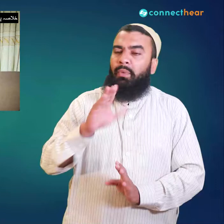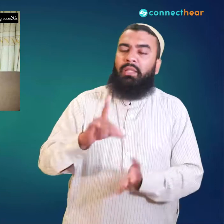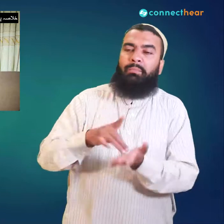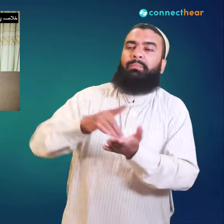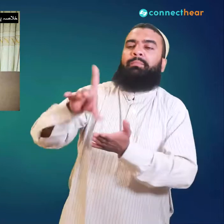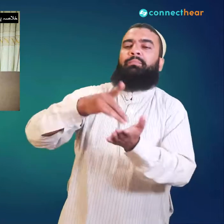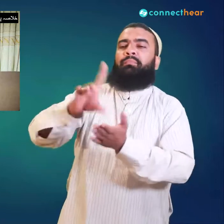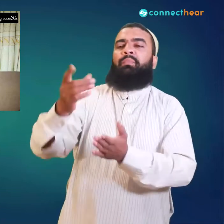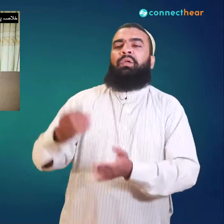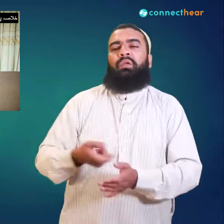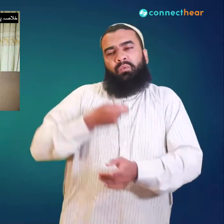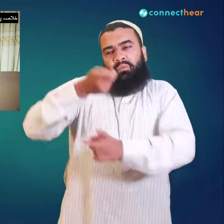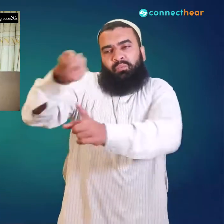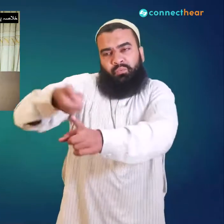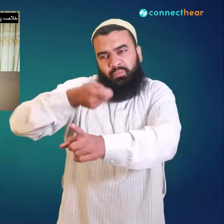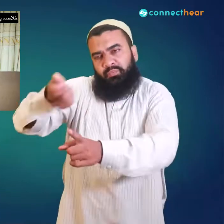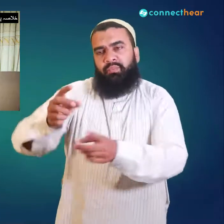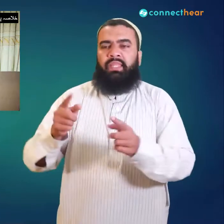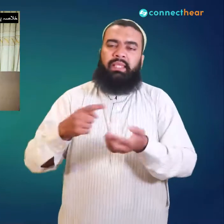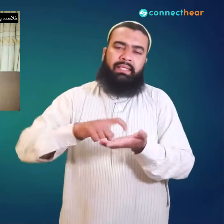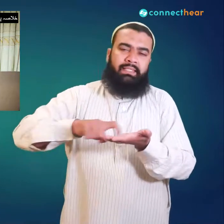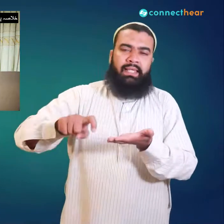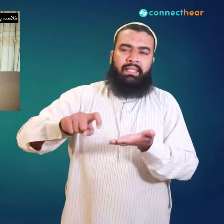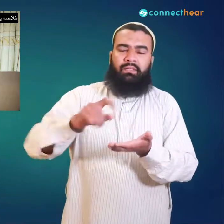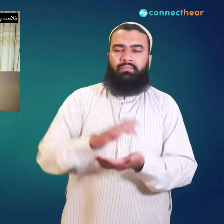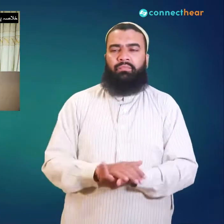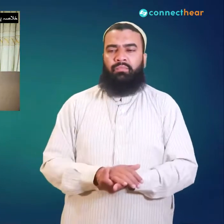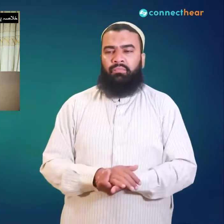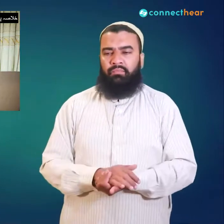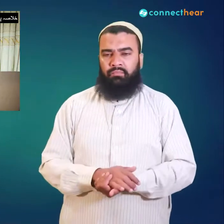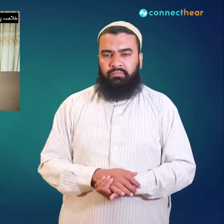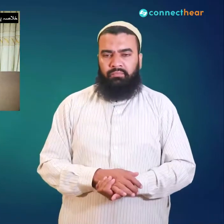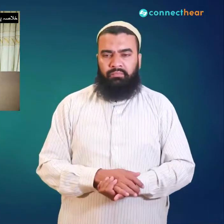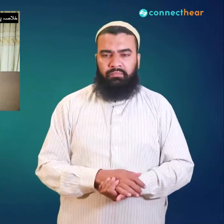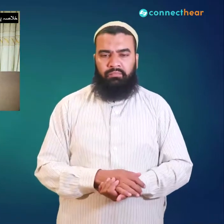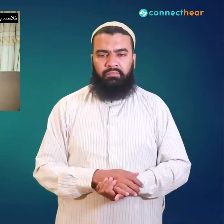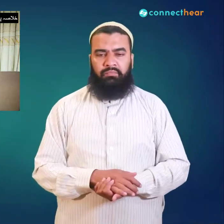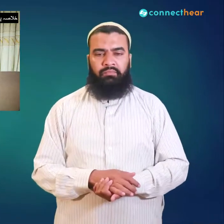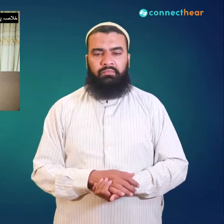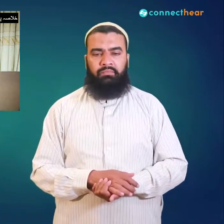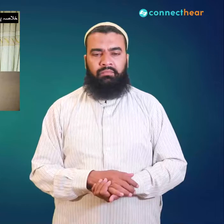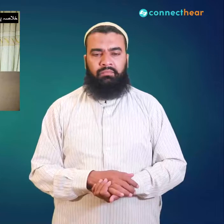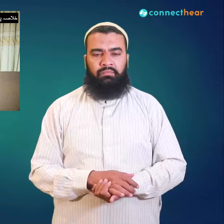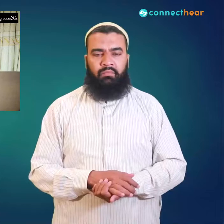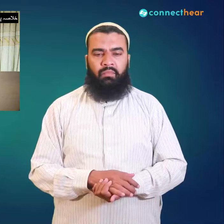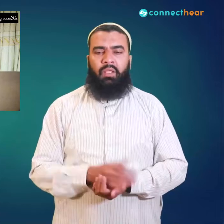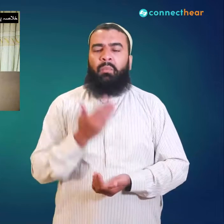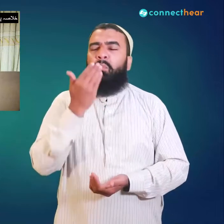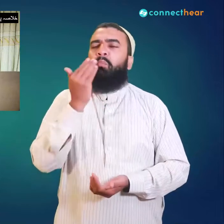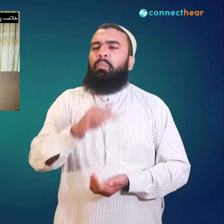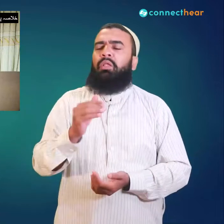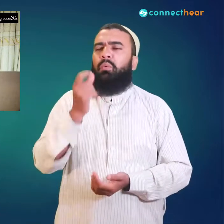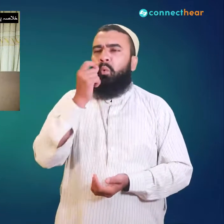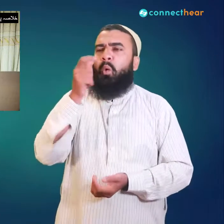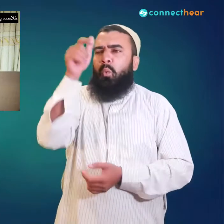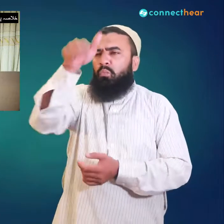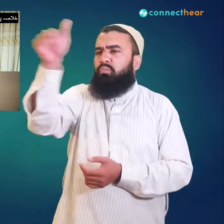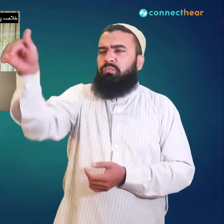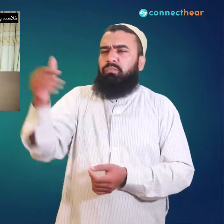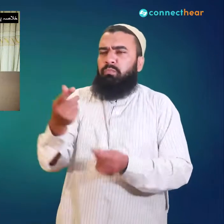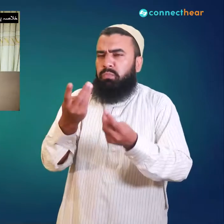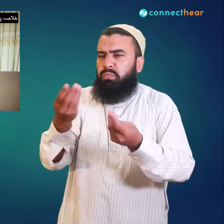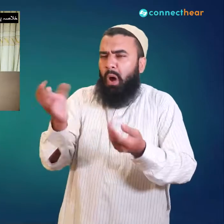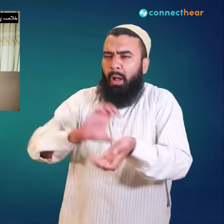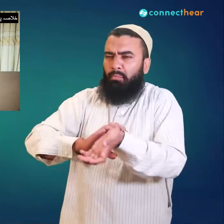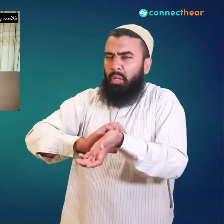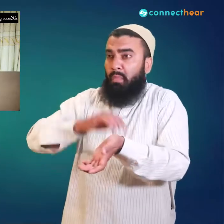میں استعمال کی جا سکتی ہے، زکوٰۃ اس میں دی جا سکتی ہے۔ اس میں بیمار ہو گئے اور